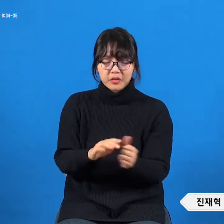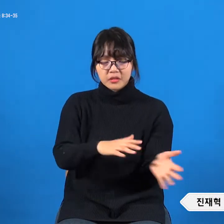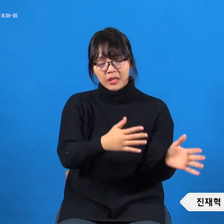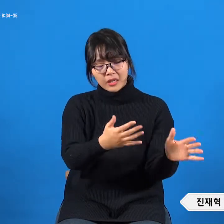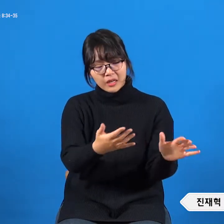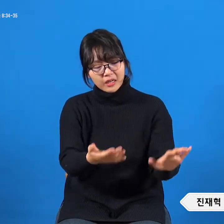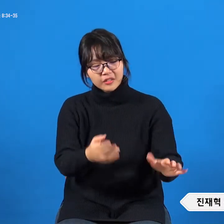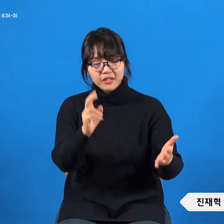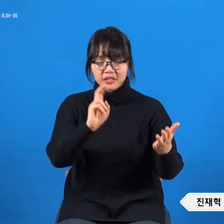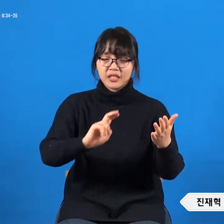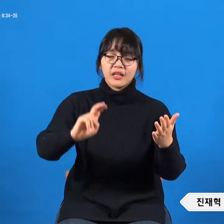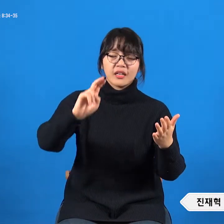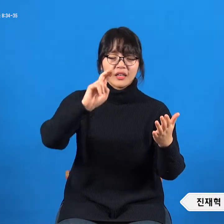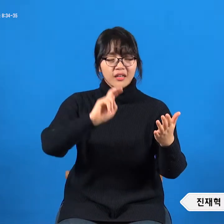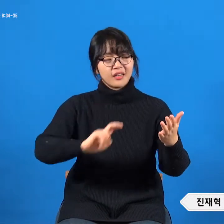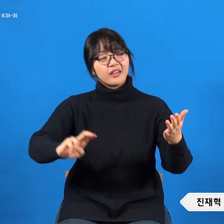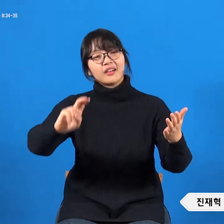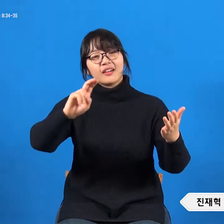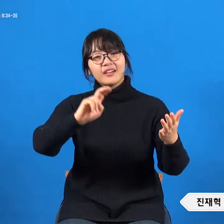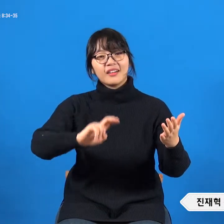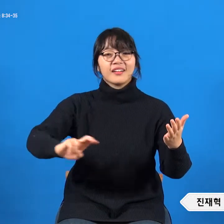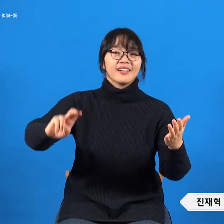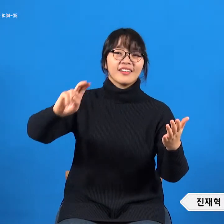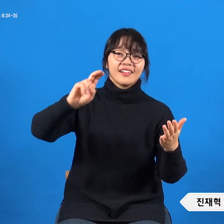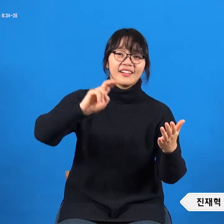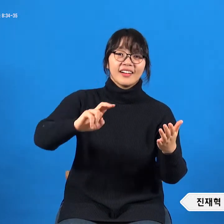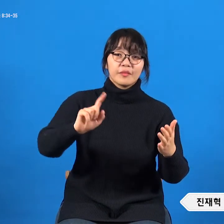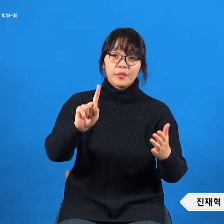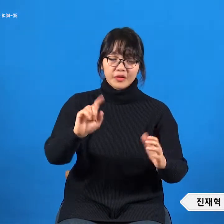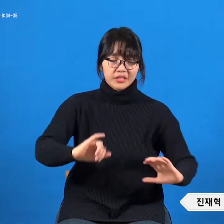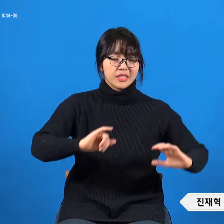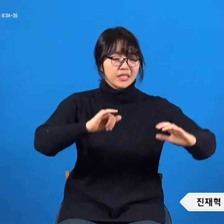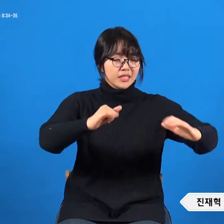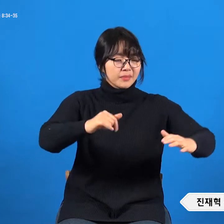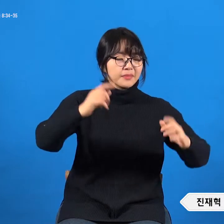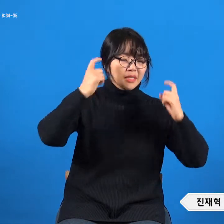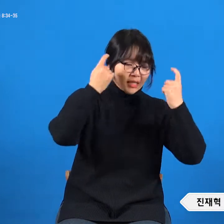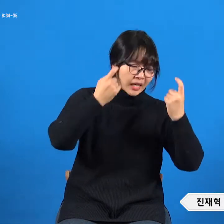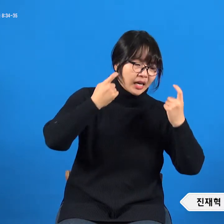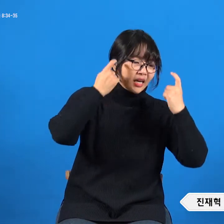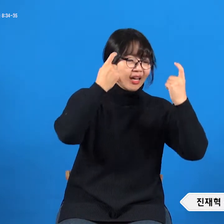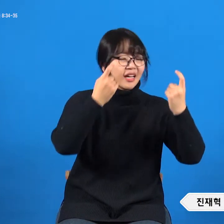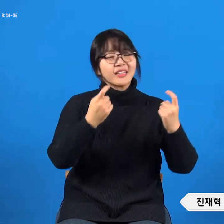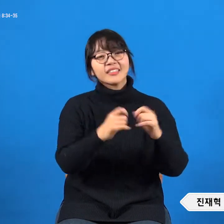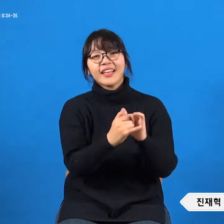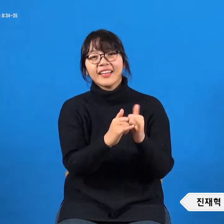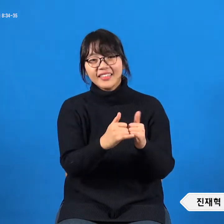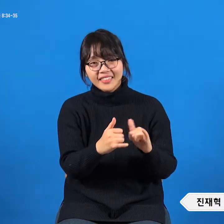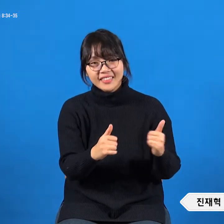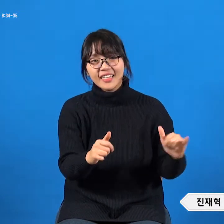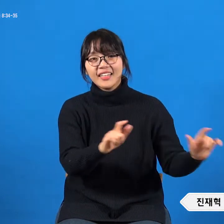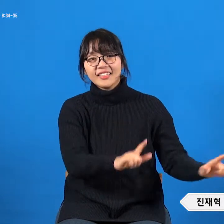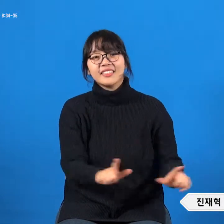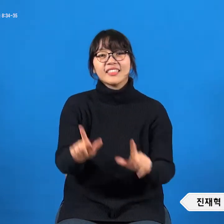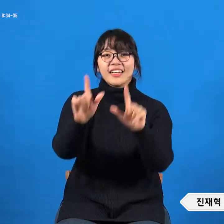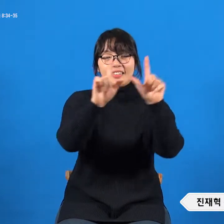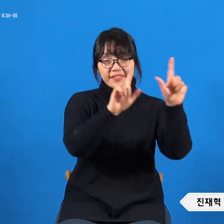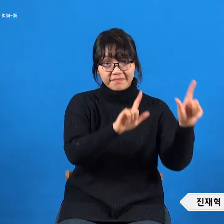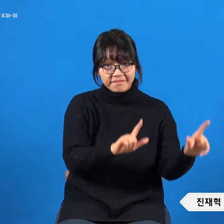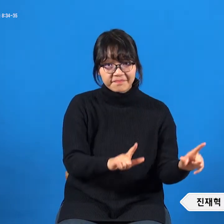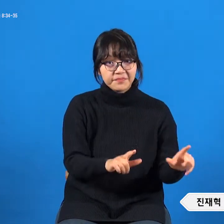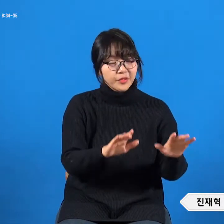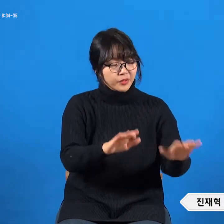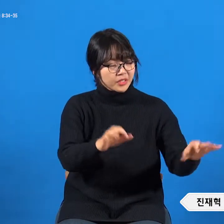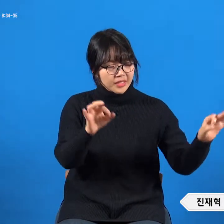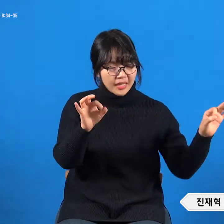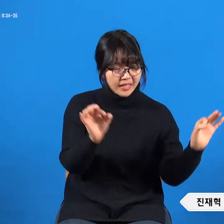예배 가운데 이 세상을 지나는 나그네의 삶, 인생의 하룻밤을 지나가는 그 하룻밤 머무는